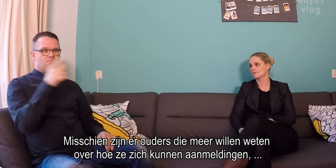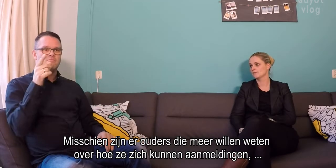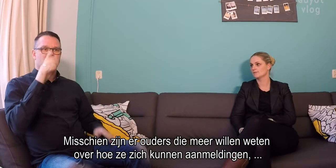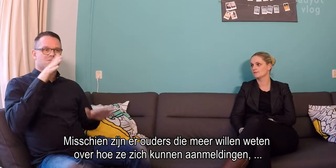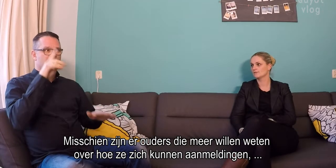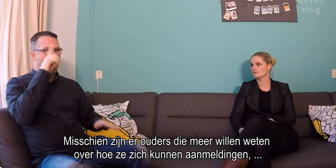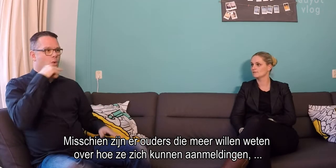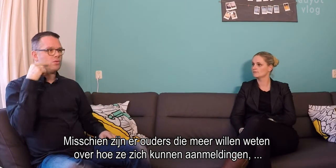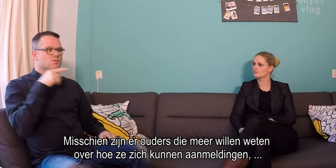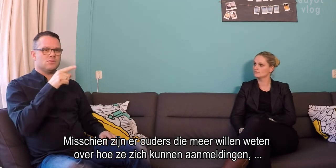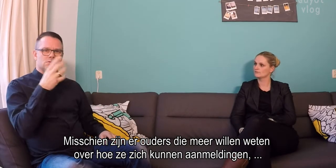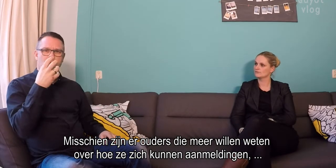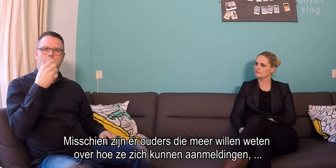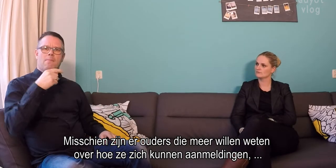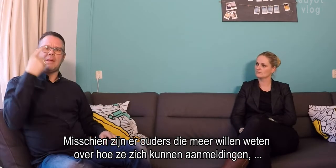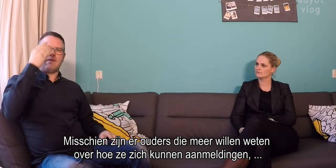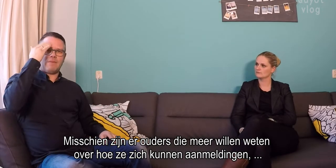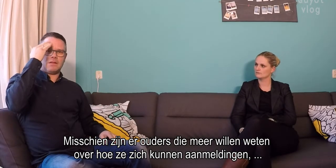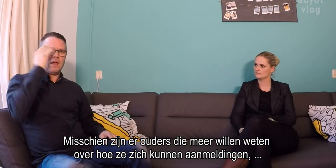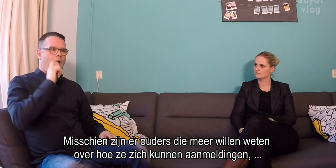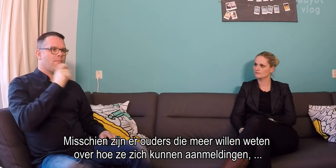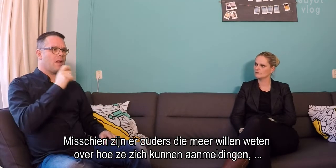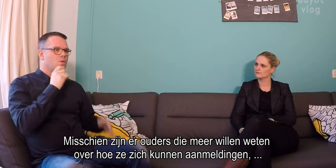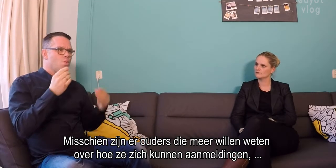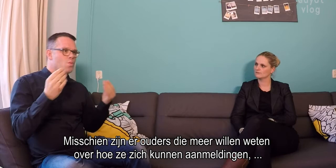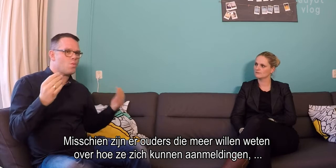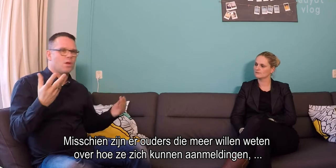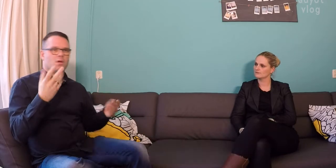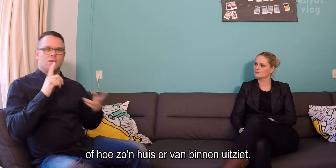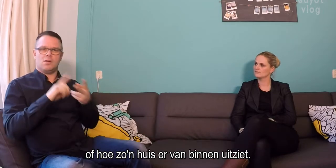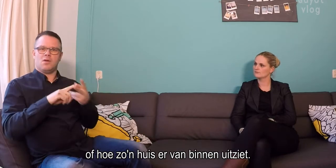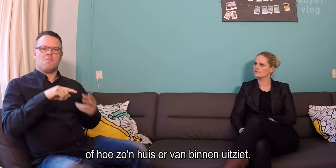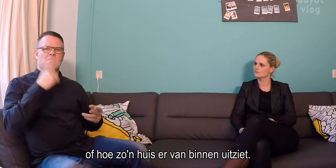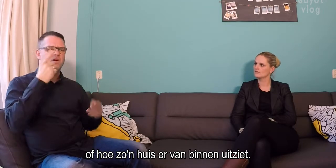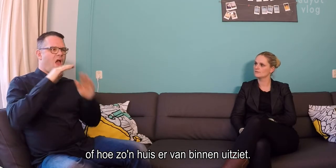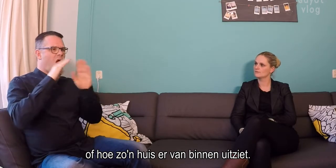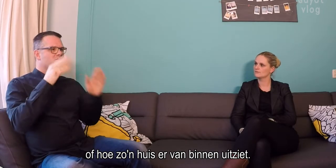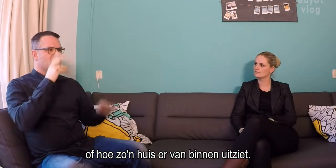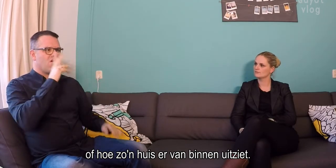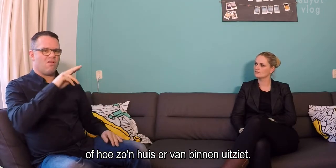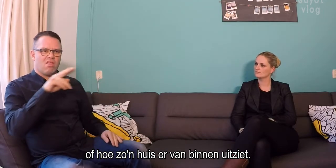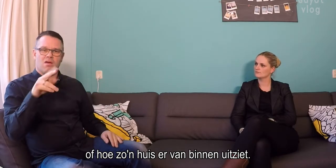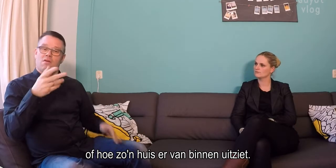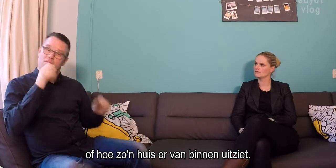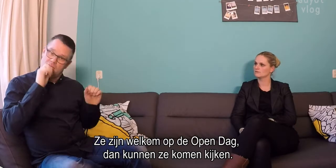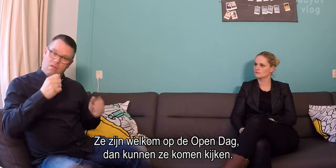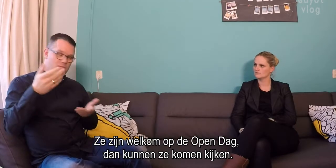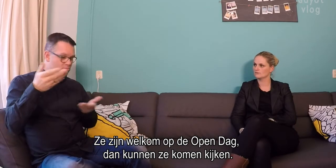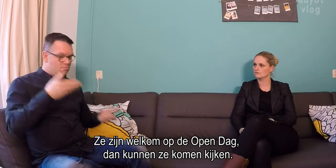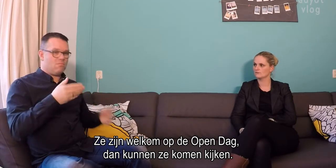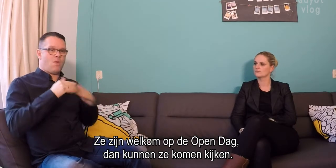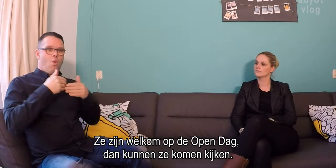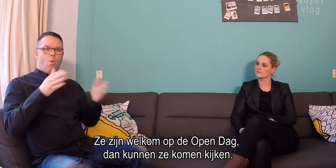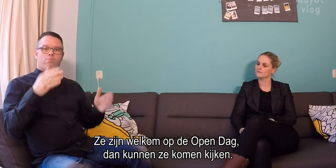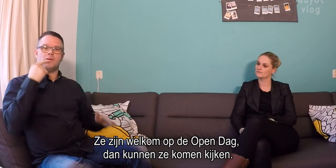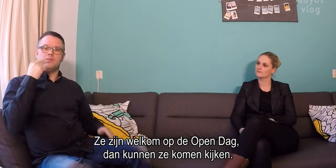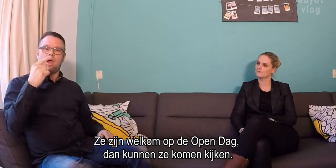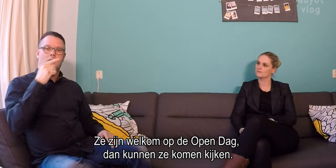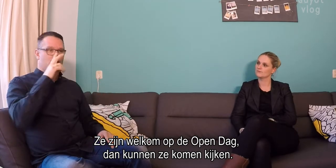Misschien zijn er ouders die meer willen weten over hoe ze zich kunnen aanmelden of hoe zo'n huis er van binnen uitziet. Die zijn welkom op de open dag. Dan kunnen ze